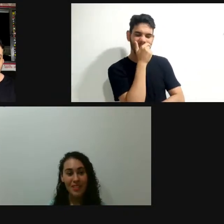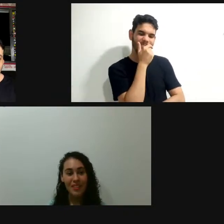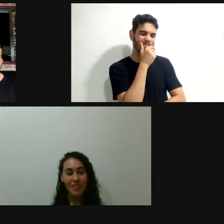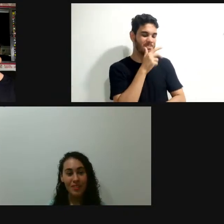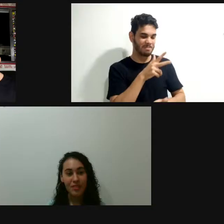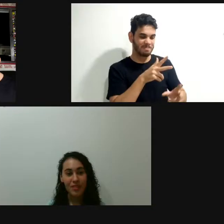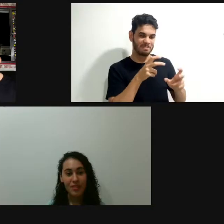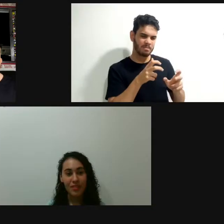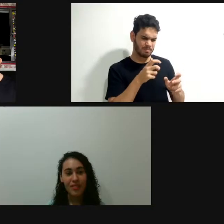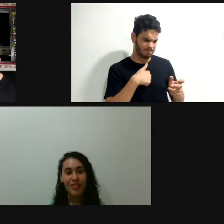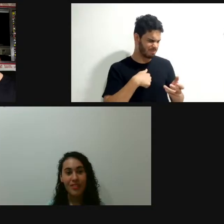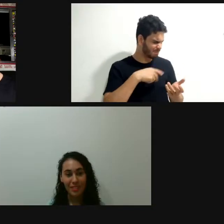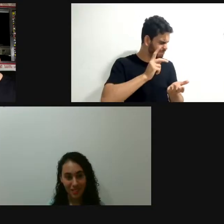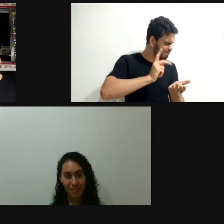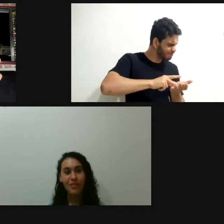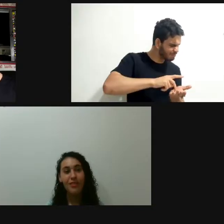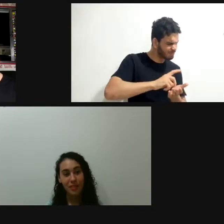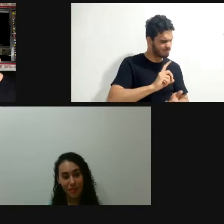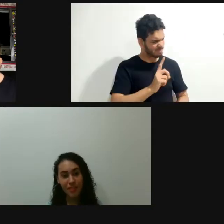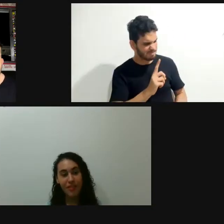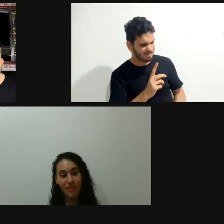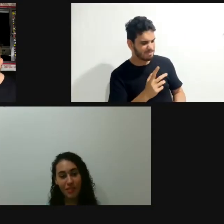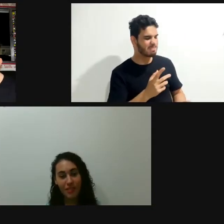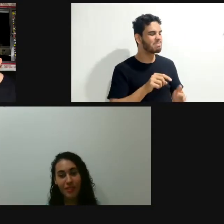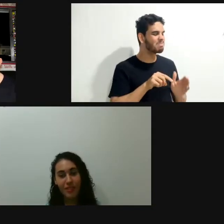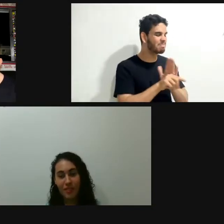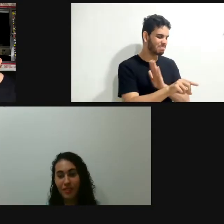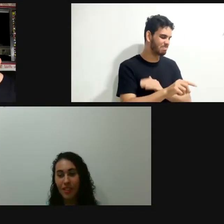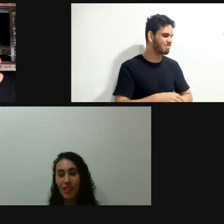eu vi que lembrava um pouco as suas menções no seu rosto.